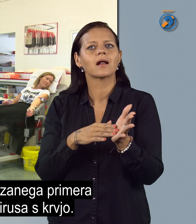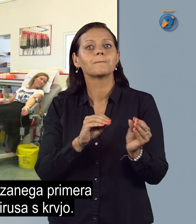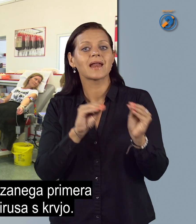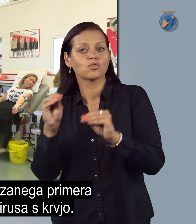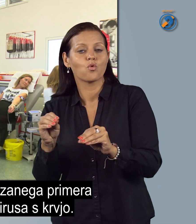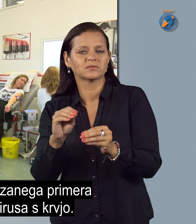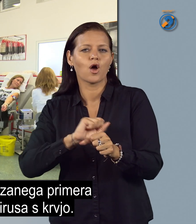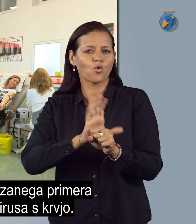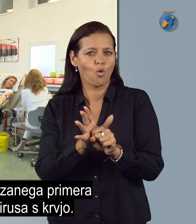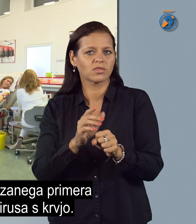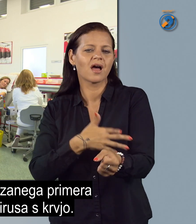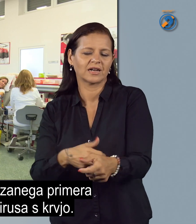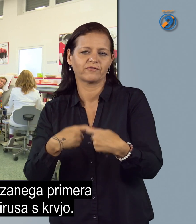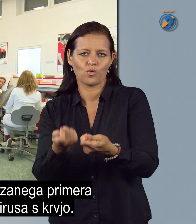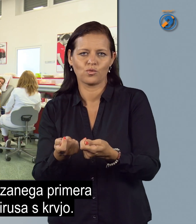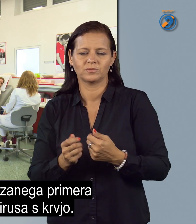krvjo.